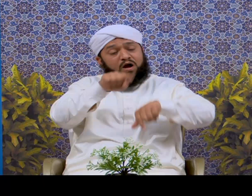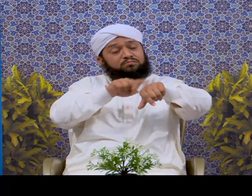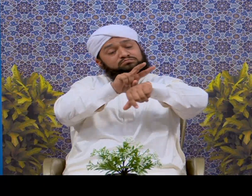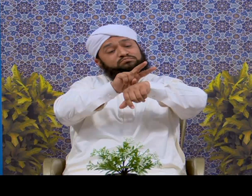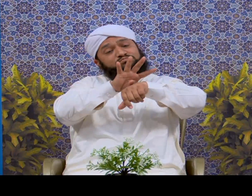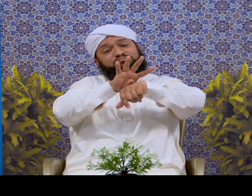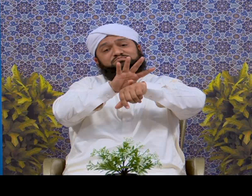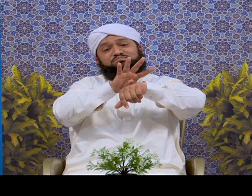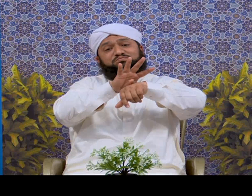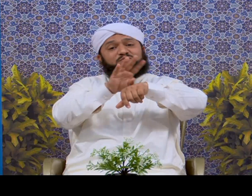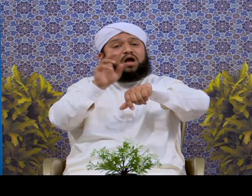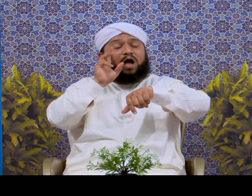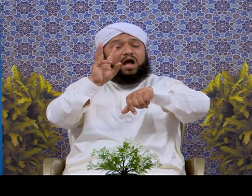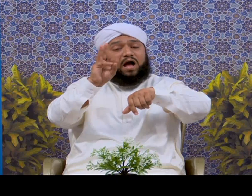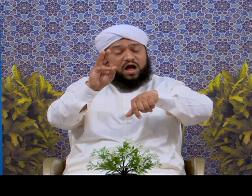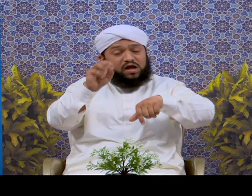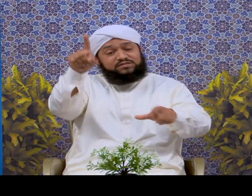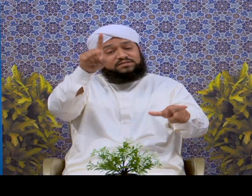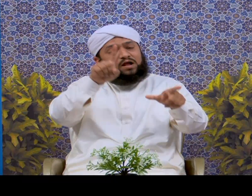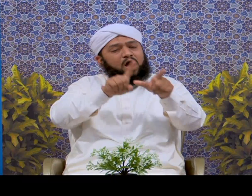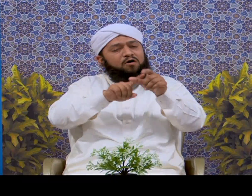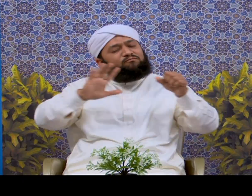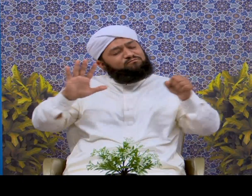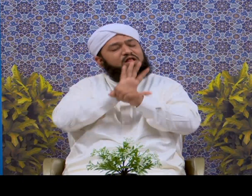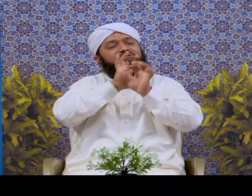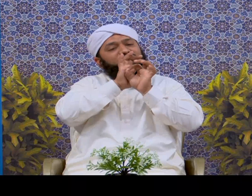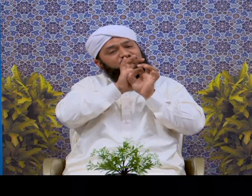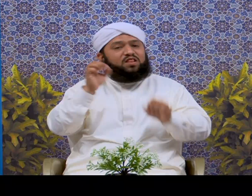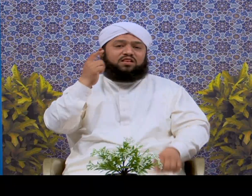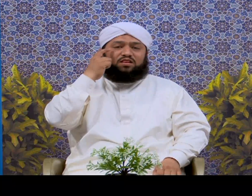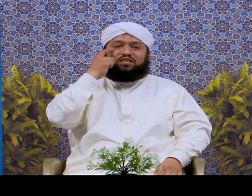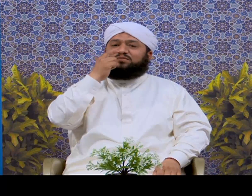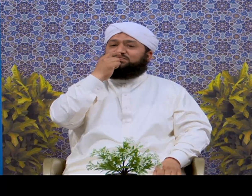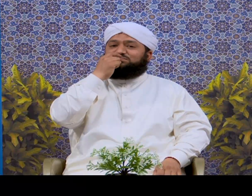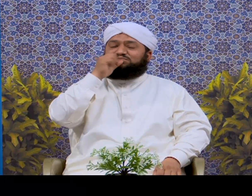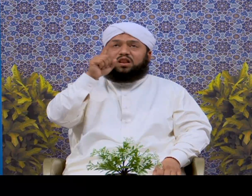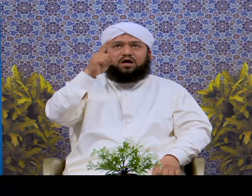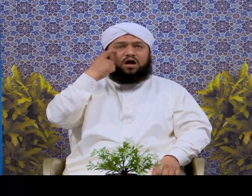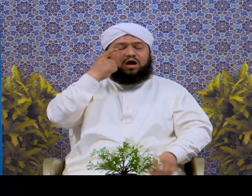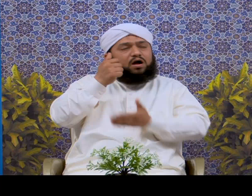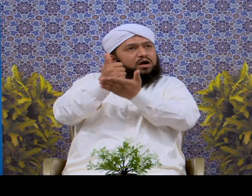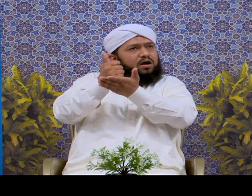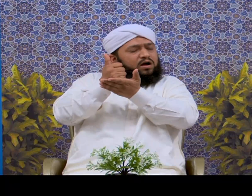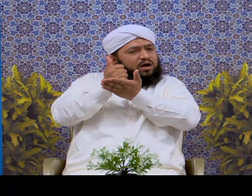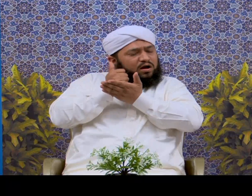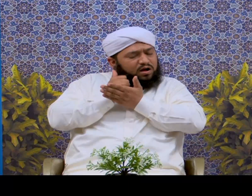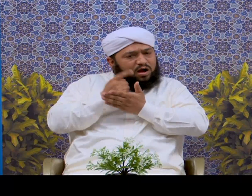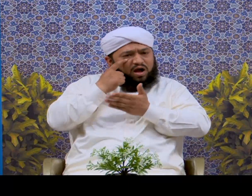گھنٹے 30 دن اور 12 مہینے ہونا چاہیے۔ اللہ پاک کی عطا کردہ آنکھوں سے ہرگز فلم نہ